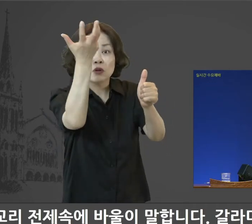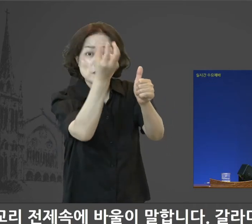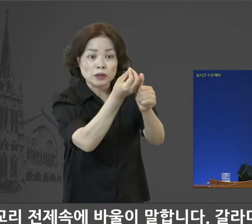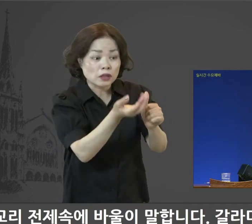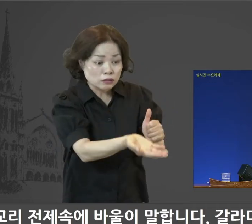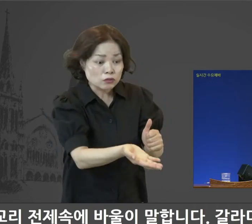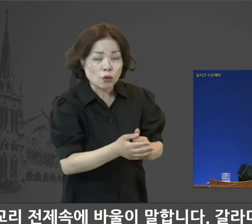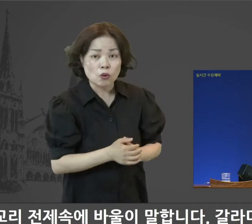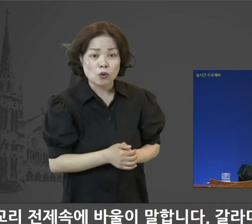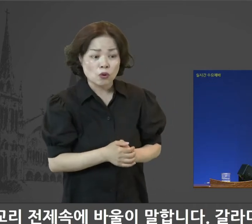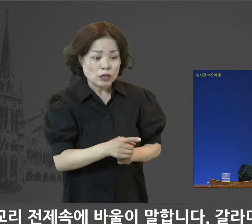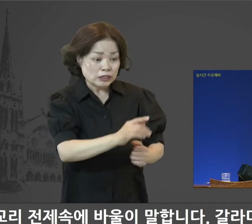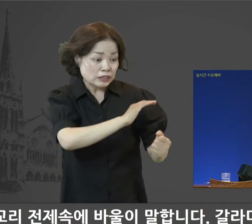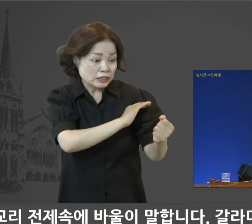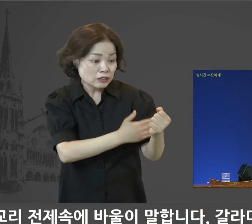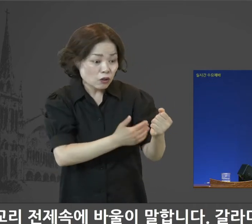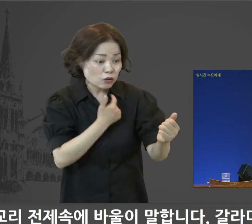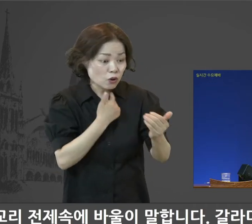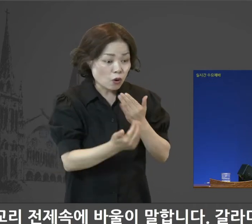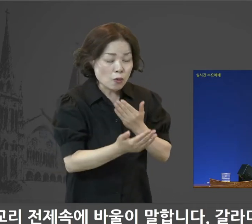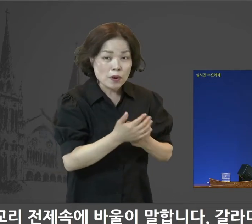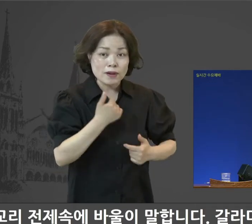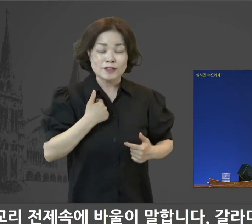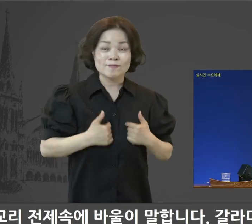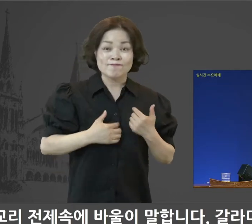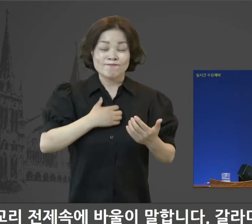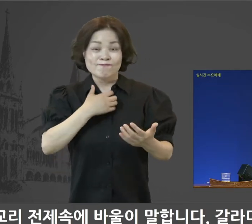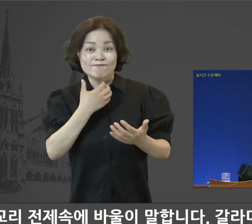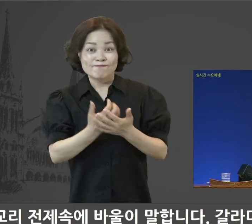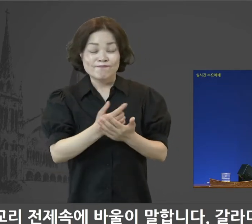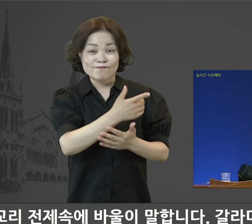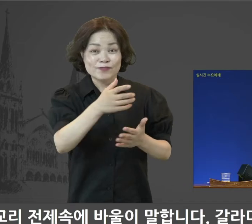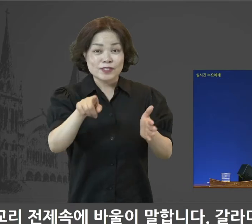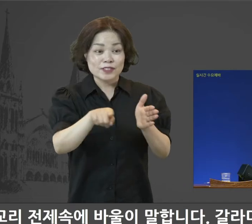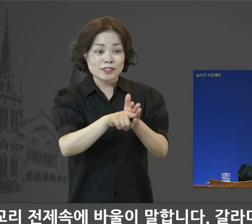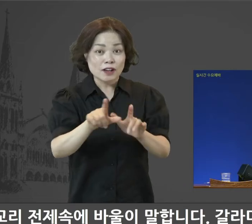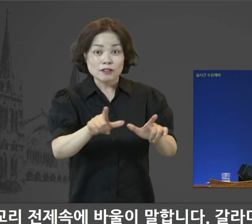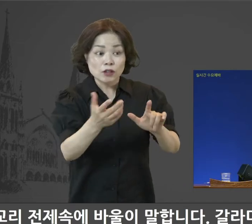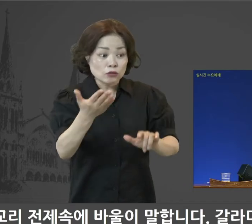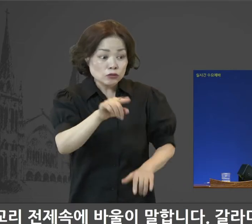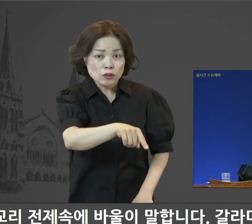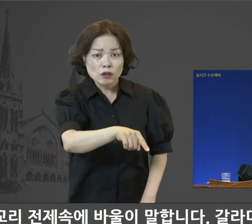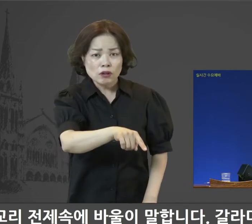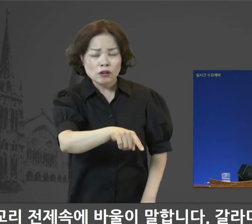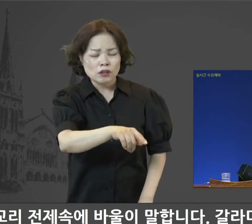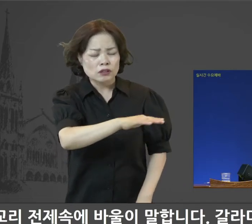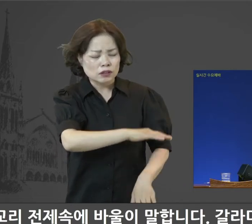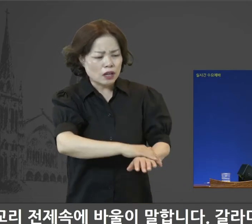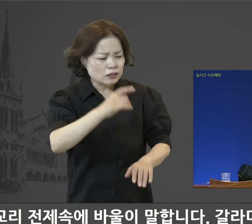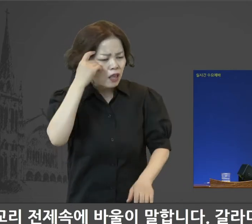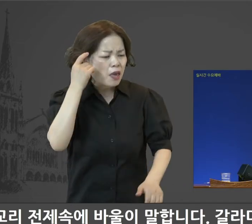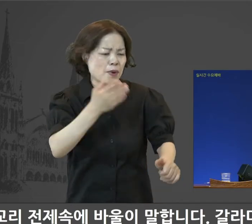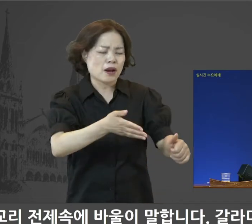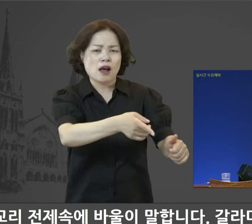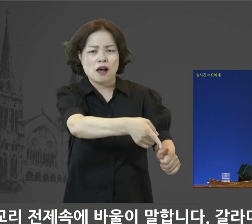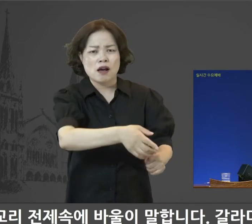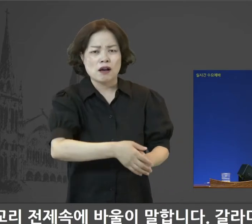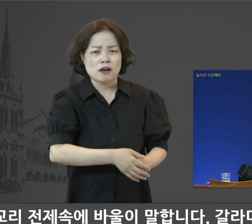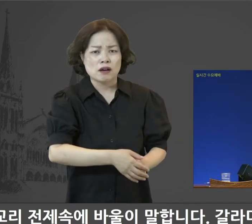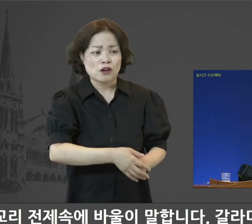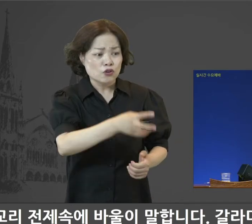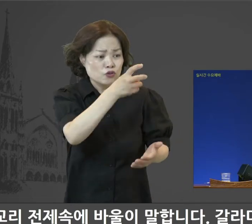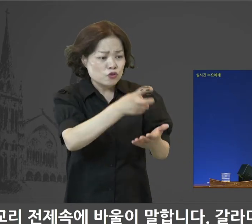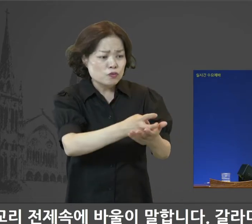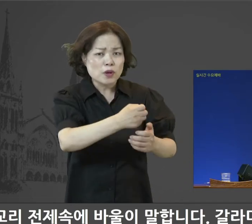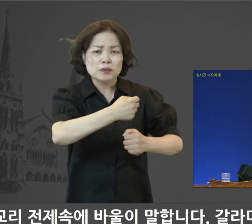받았는데, 그리고 그 능력을 경험하고 그 기쁨과 감격 가운데 너희가 신앙생활을 해왔는데 잘 생각해봐. 그게 너희가